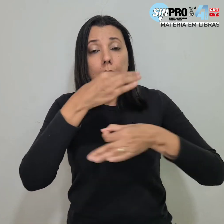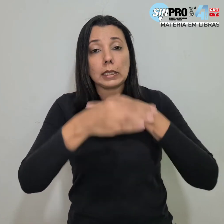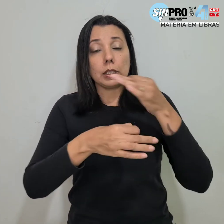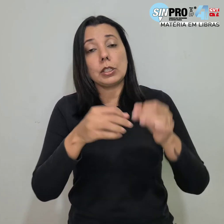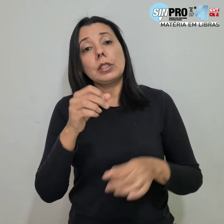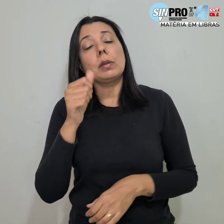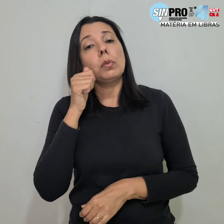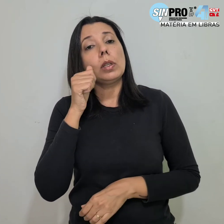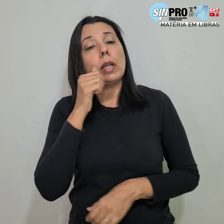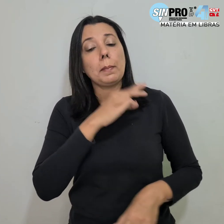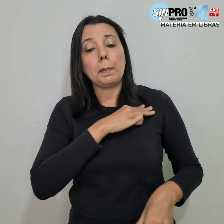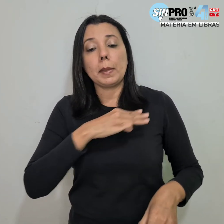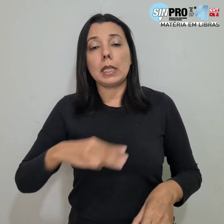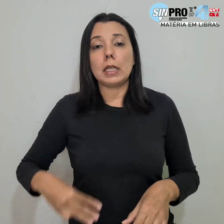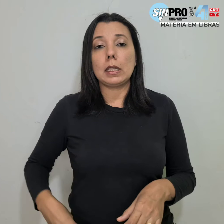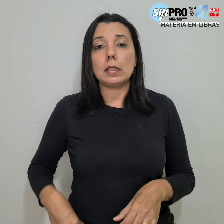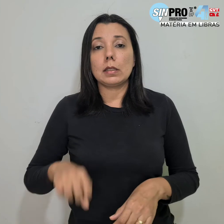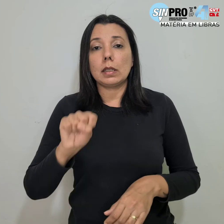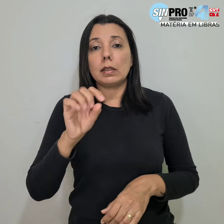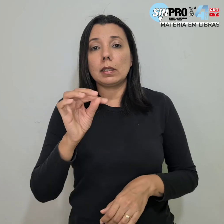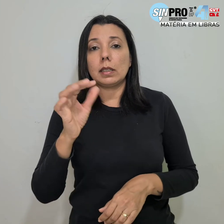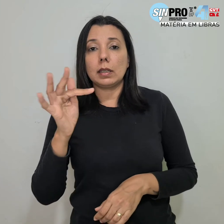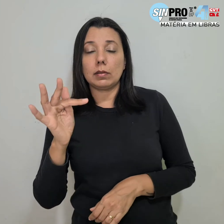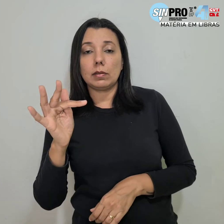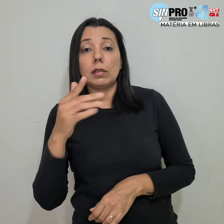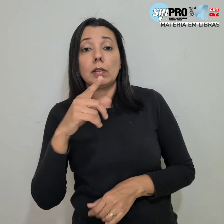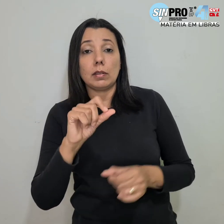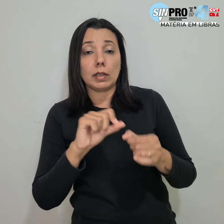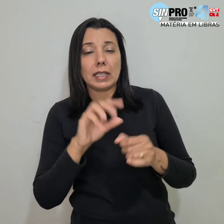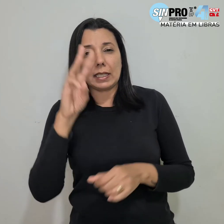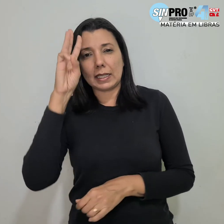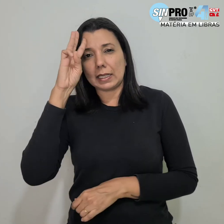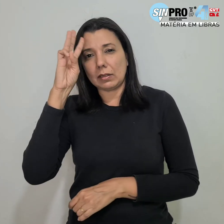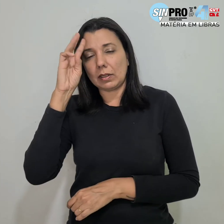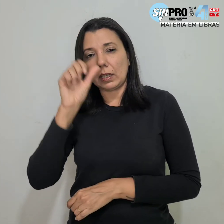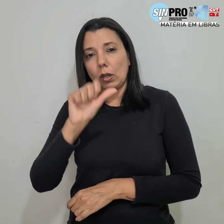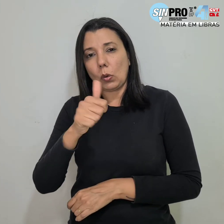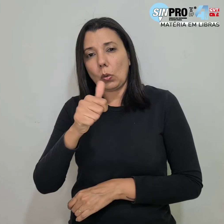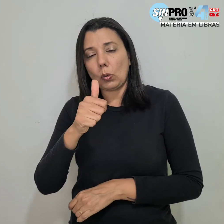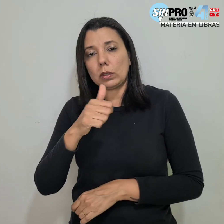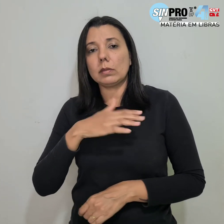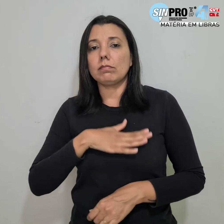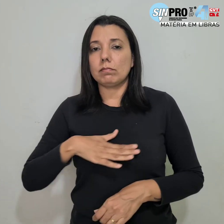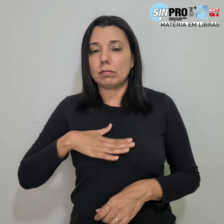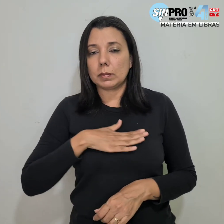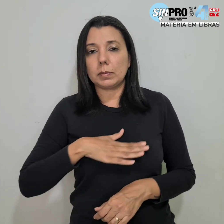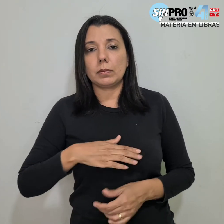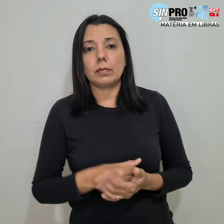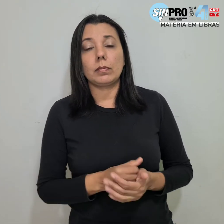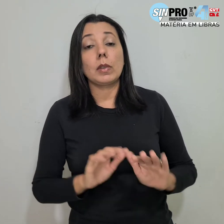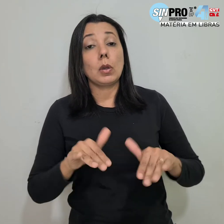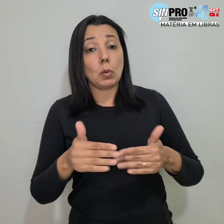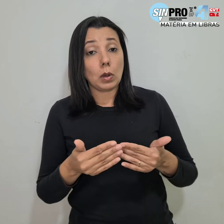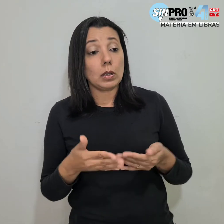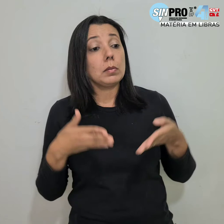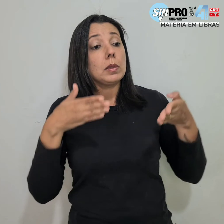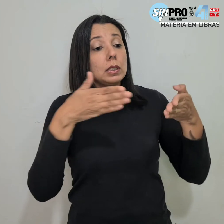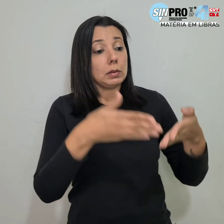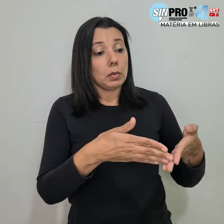que a ministra Carmen Lúcia, do STF, fez na terça-feira, 11 de agosto, quando ela participou de